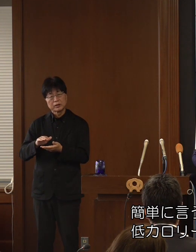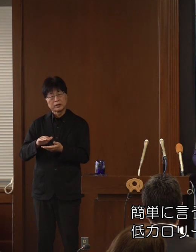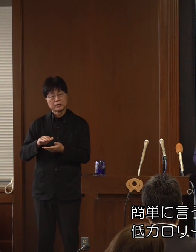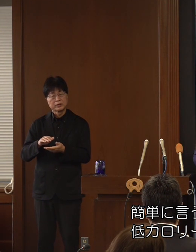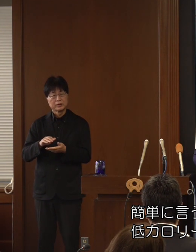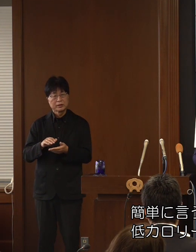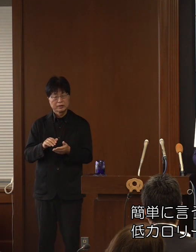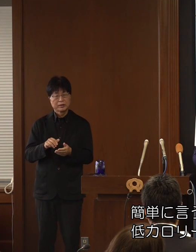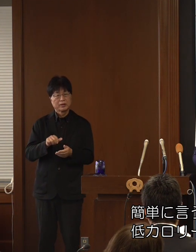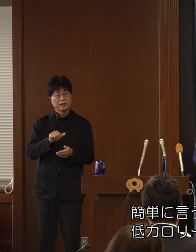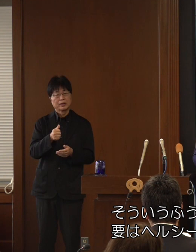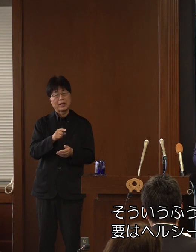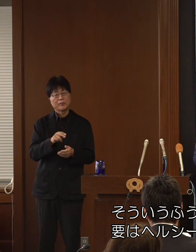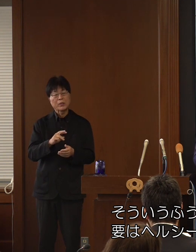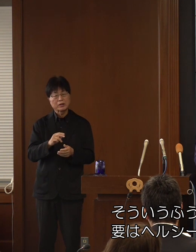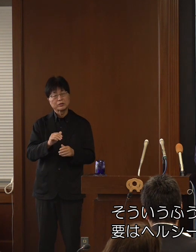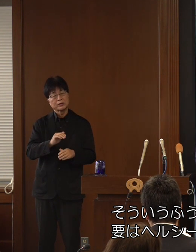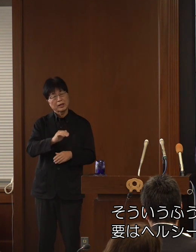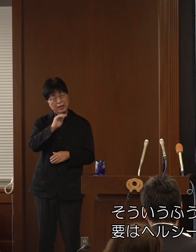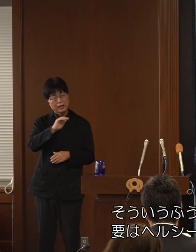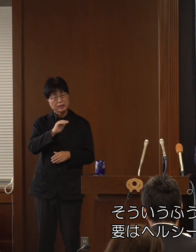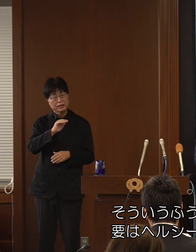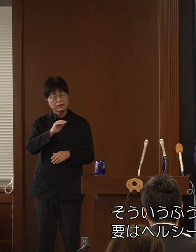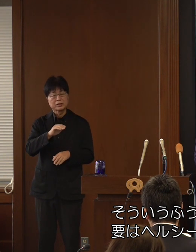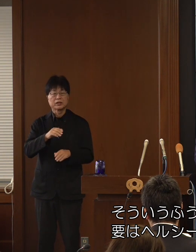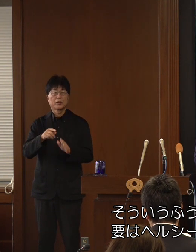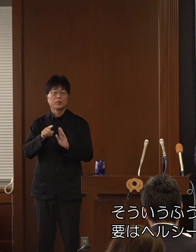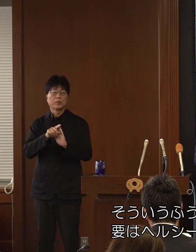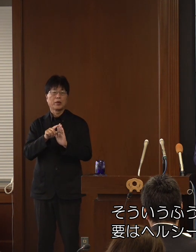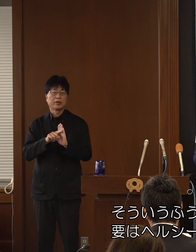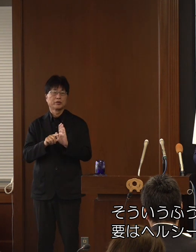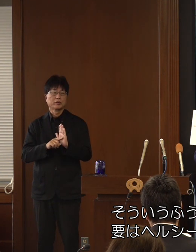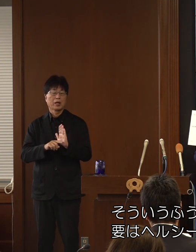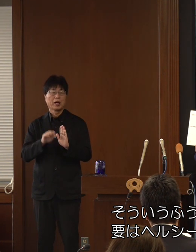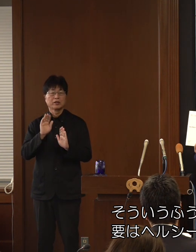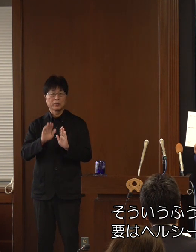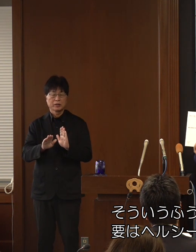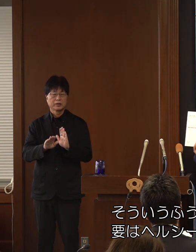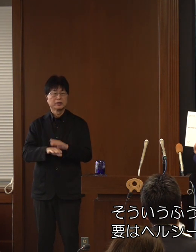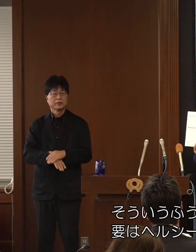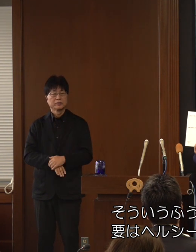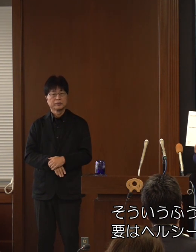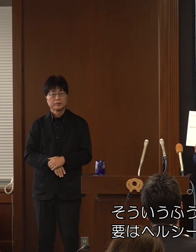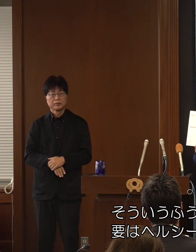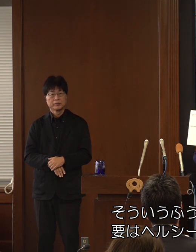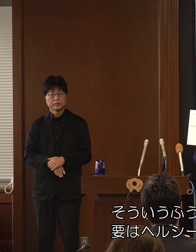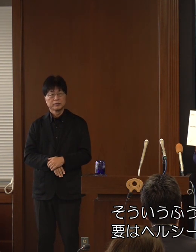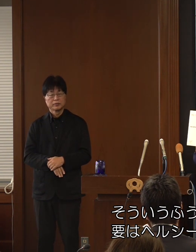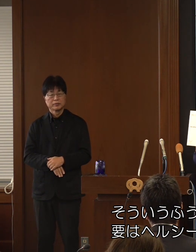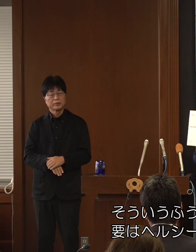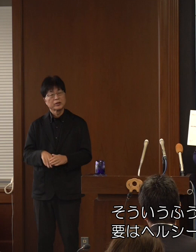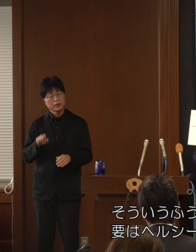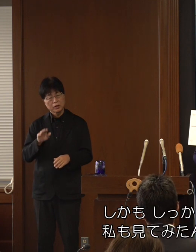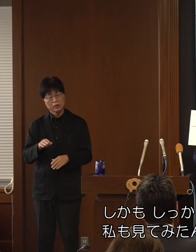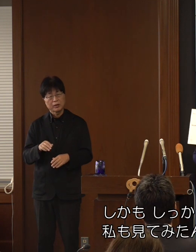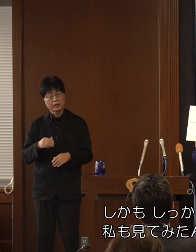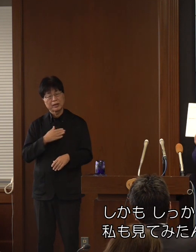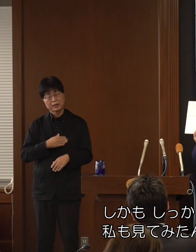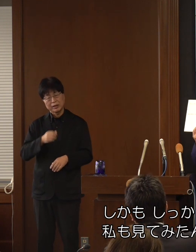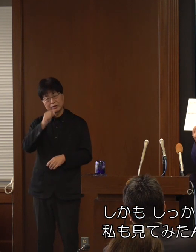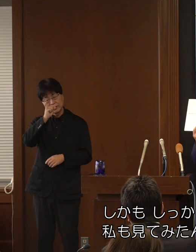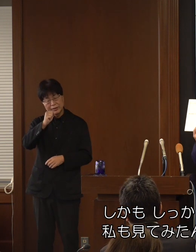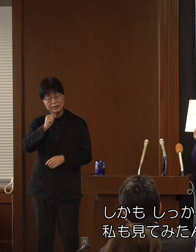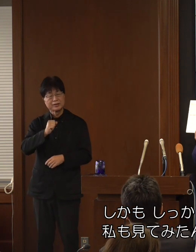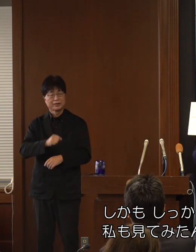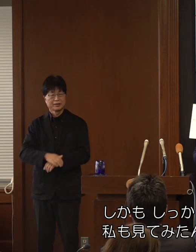高タンパクいいですか、そういうふうなメニューを揃っていて、要はヘルシーで、寿司